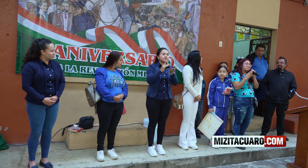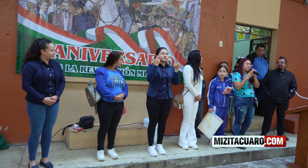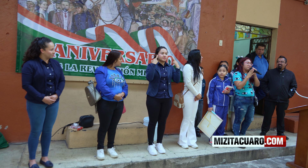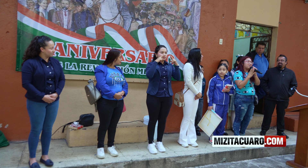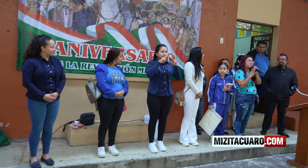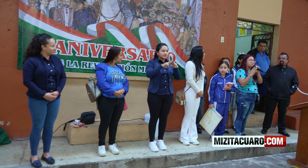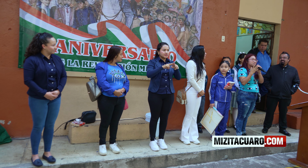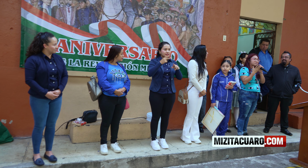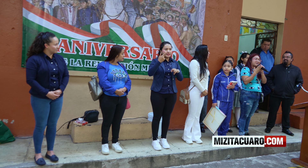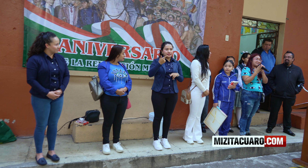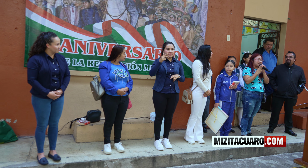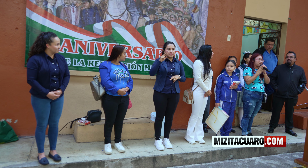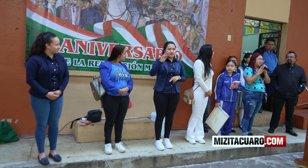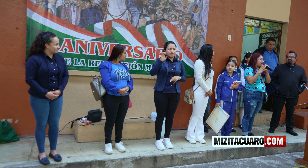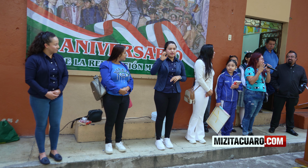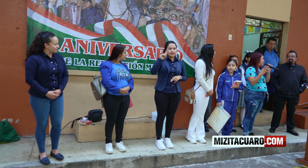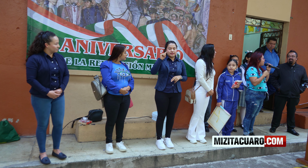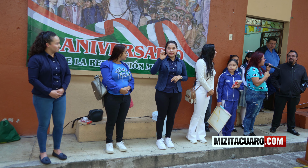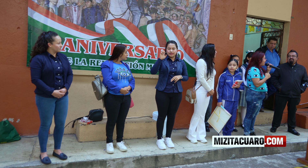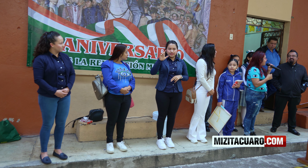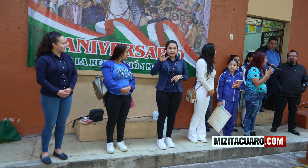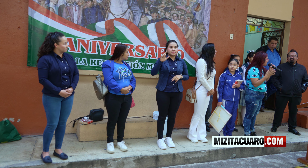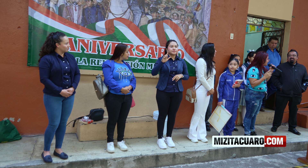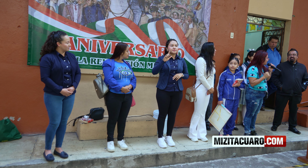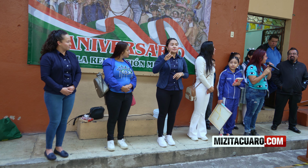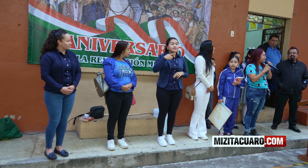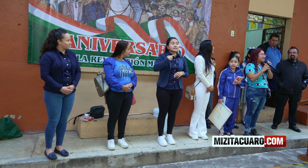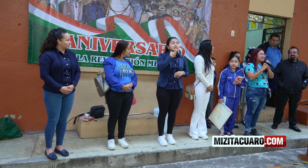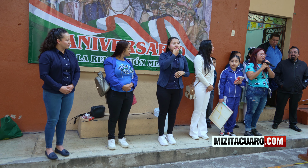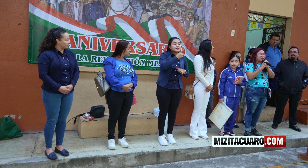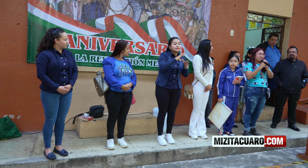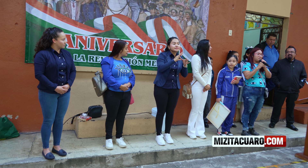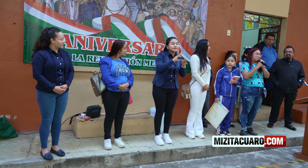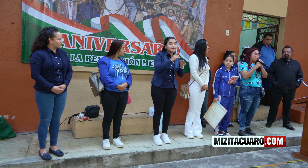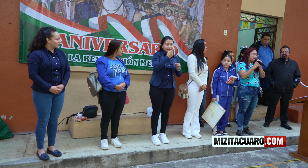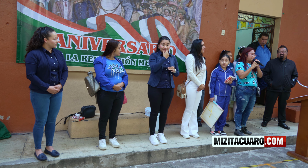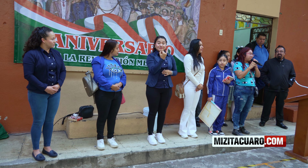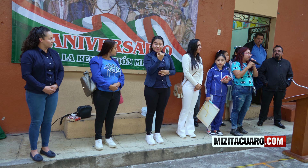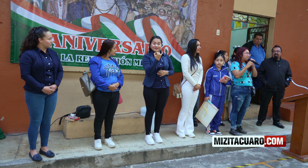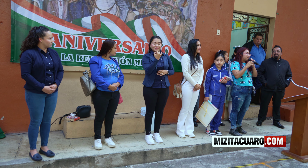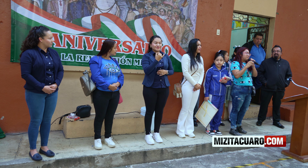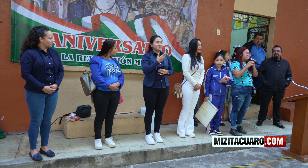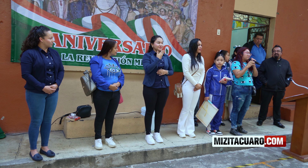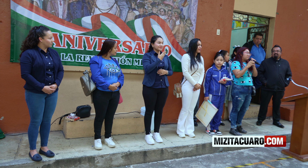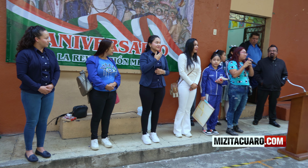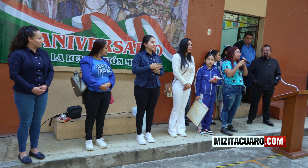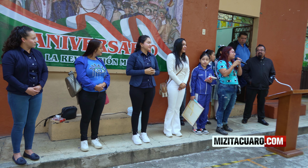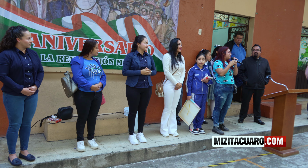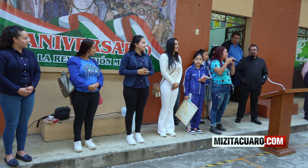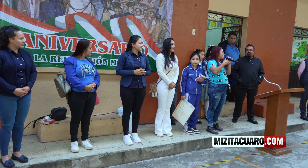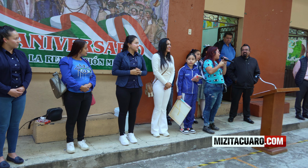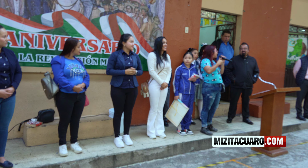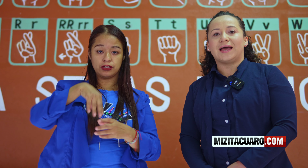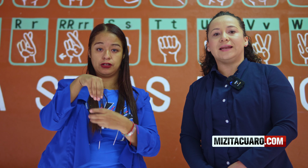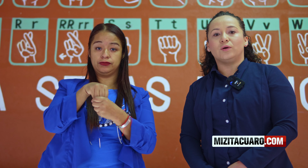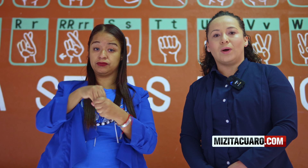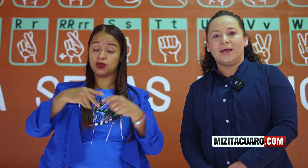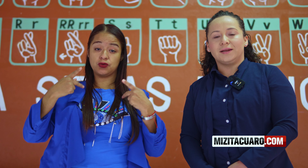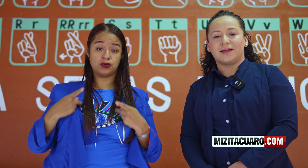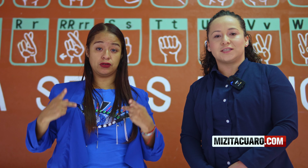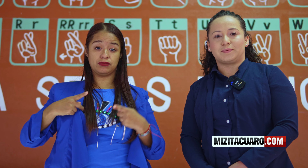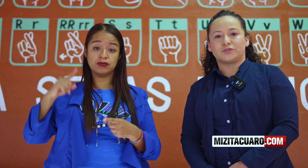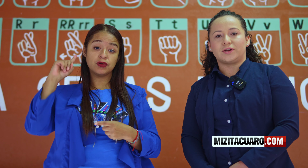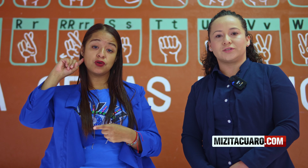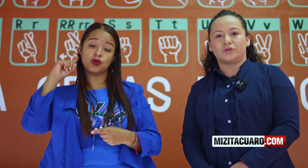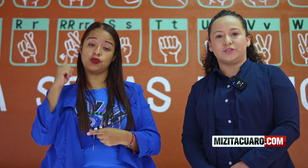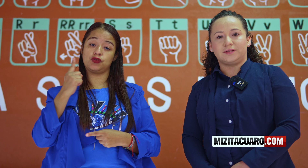ya les estaremos avisando el lugar. La verdad es sumamente importante la inclusión de las personas sordas, porque al igual